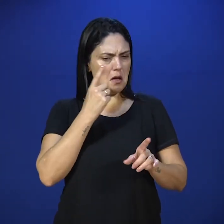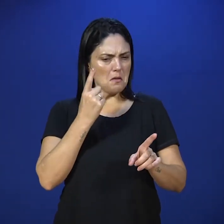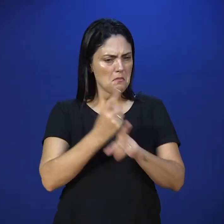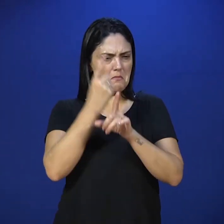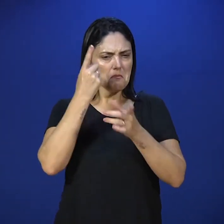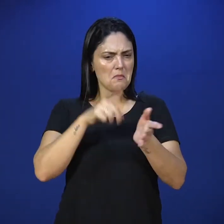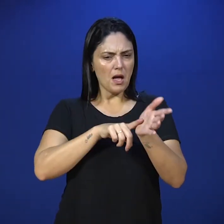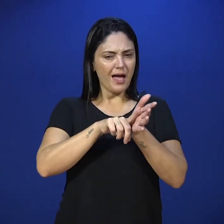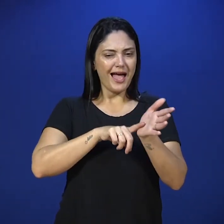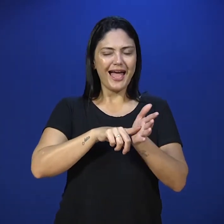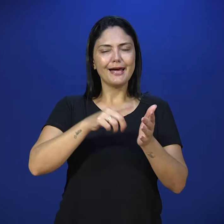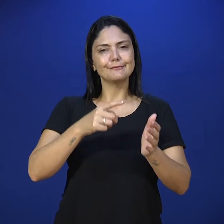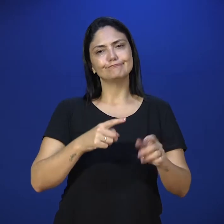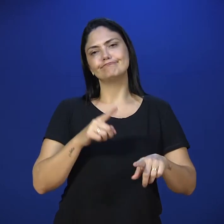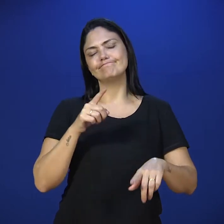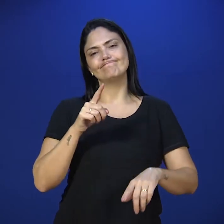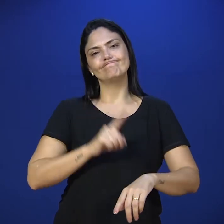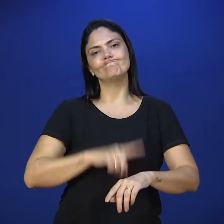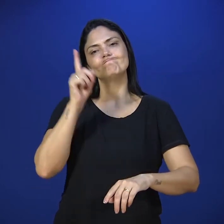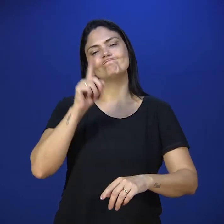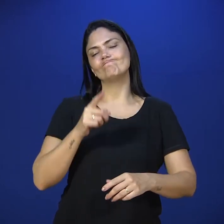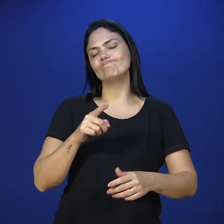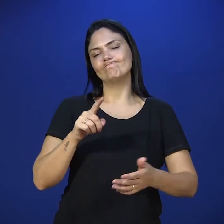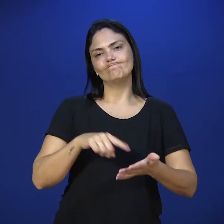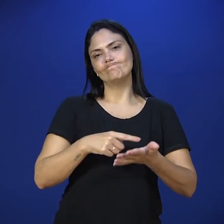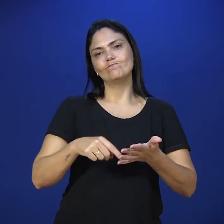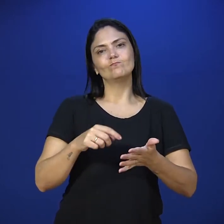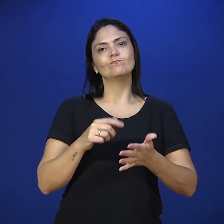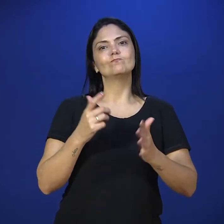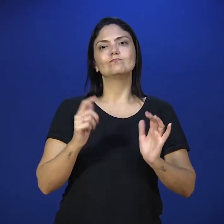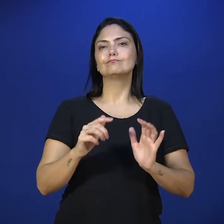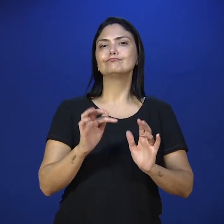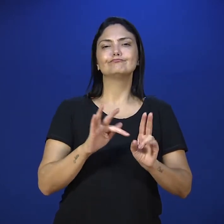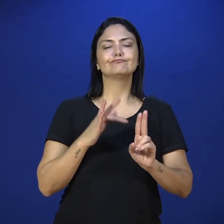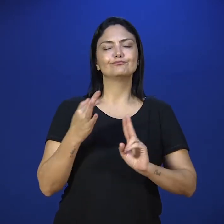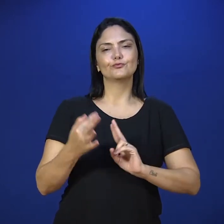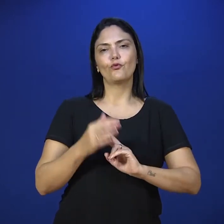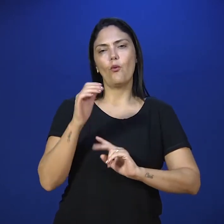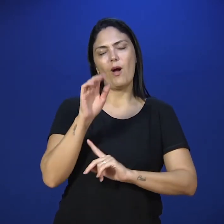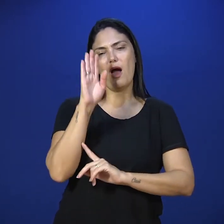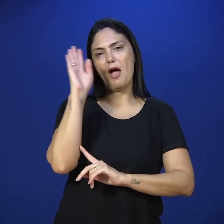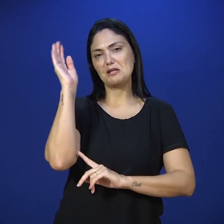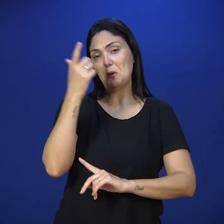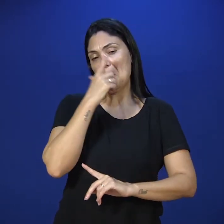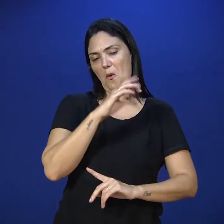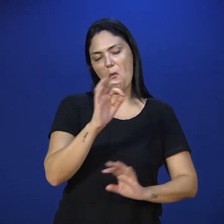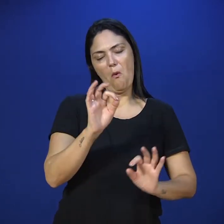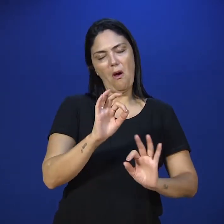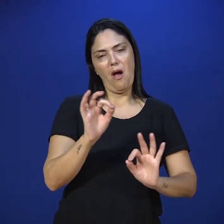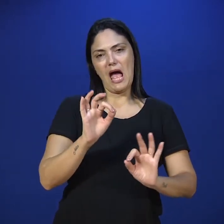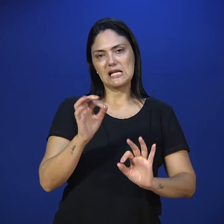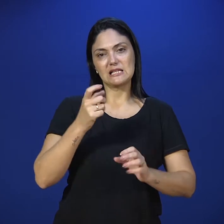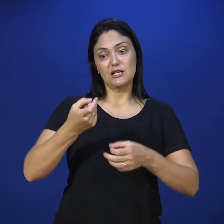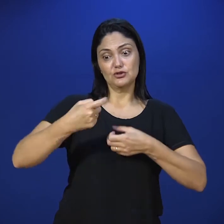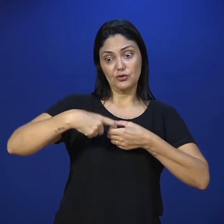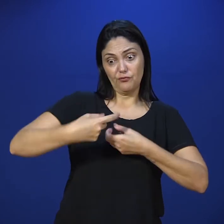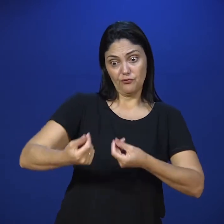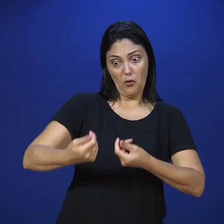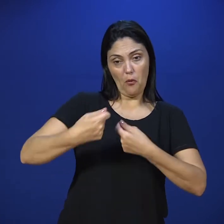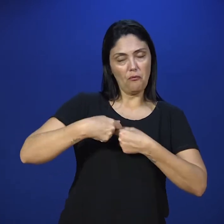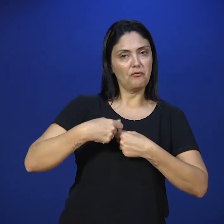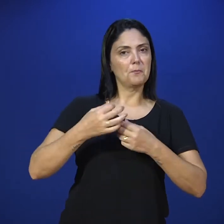eliminando automaticamente o candidato do processo seletivo do Unifoa sem direito à devolução da taxa de